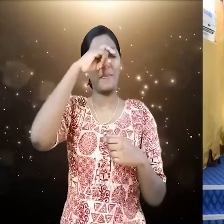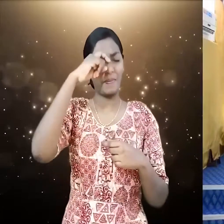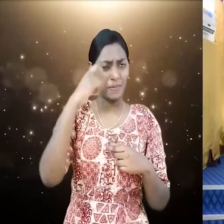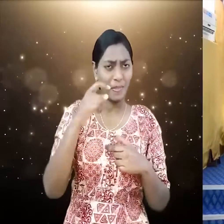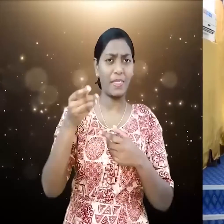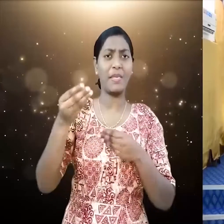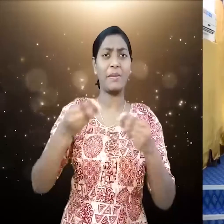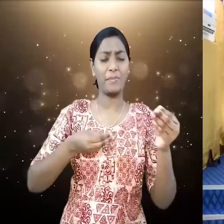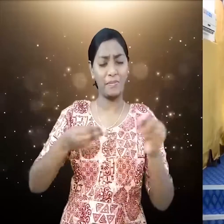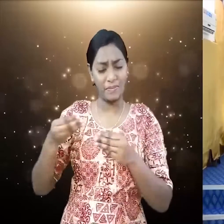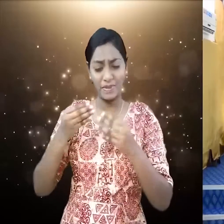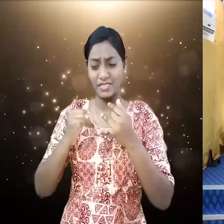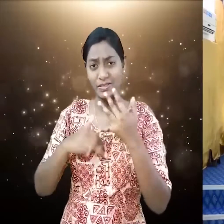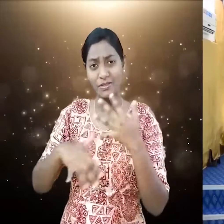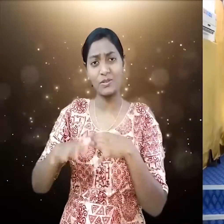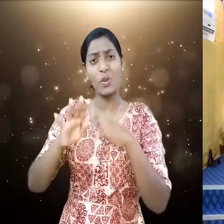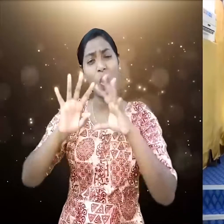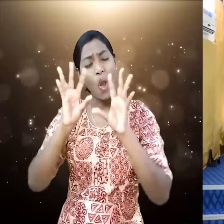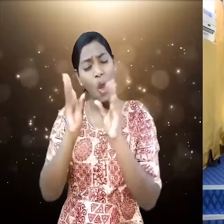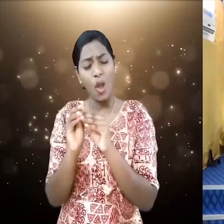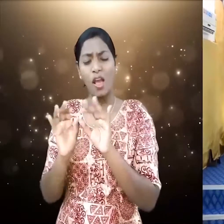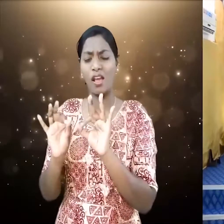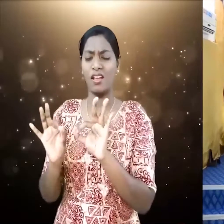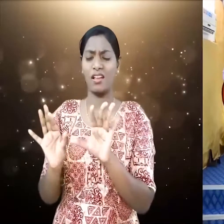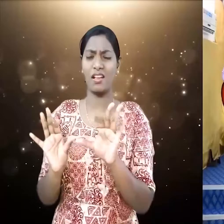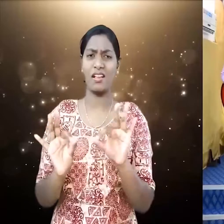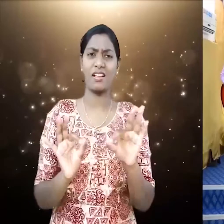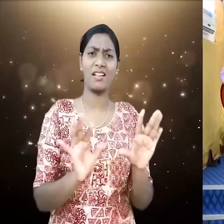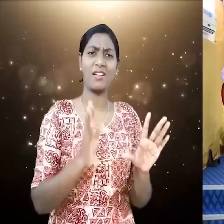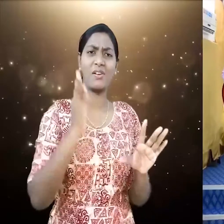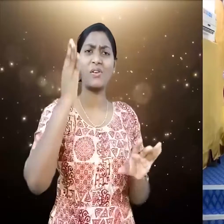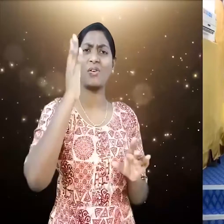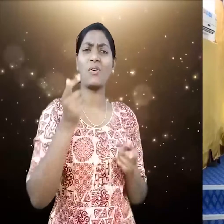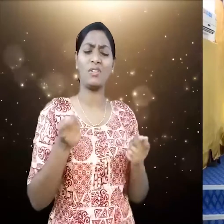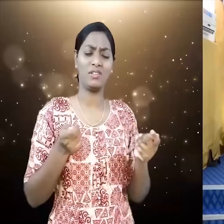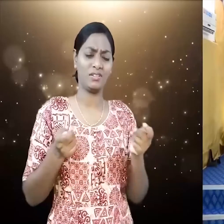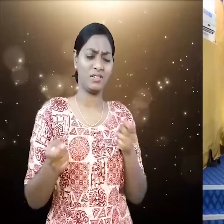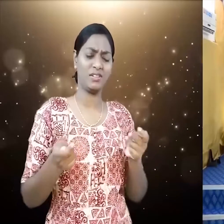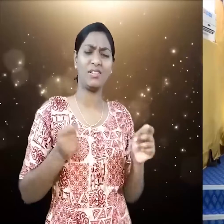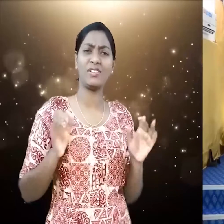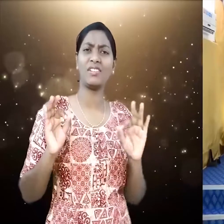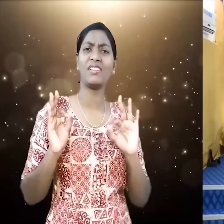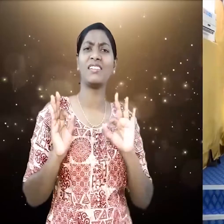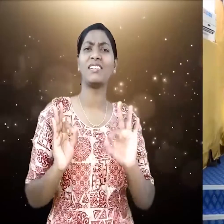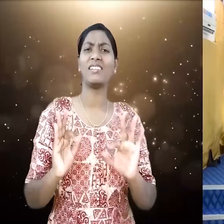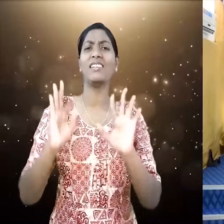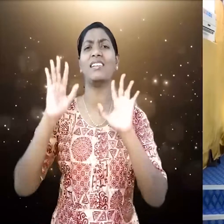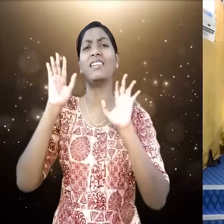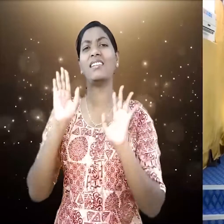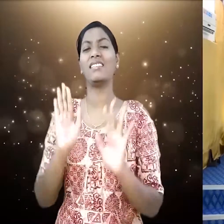मेरे व्यवसाय के हर एक स्थिति के तू नियंत्रण में तू नियंत्रण में